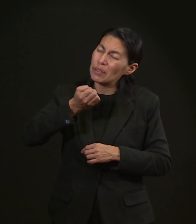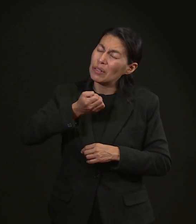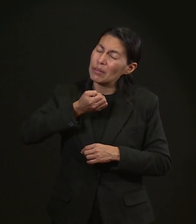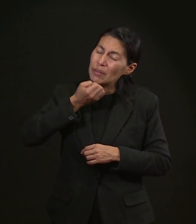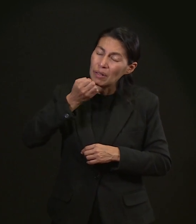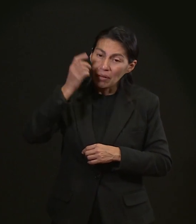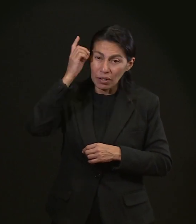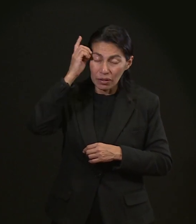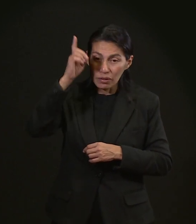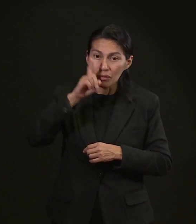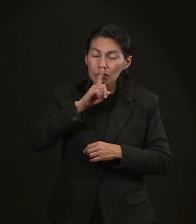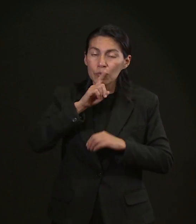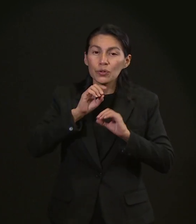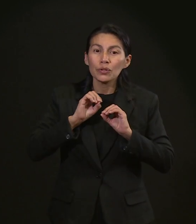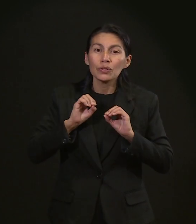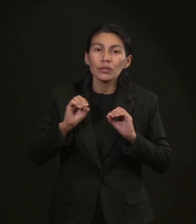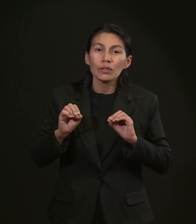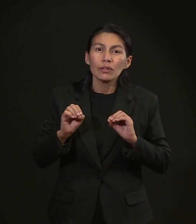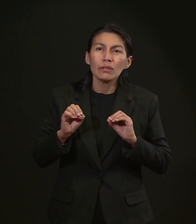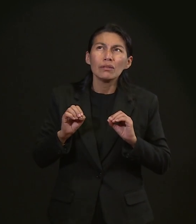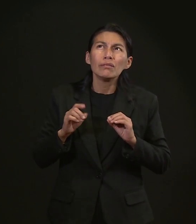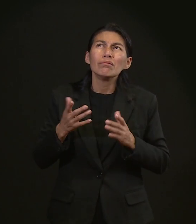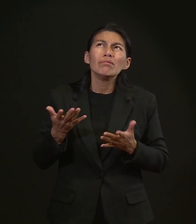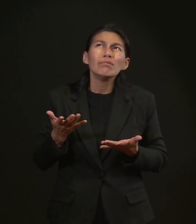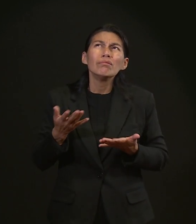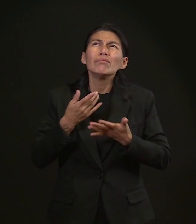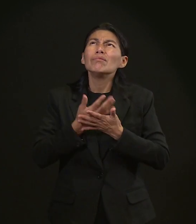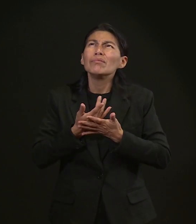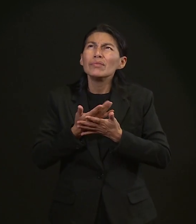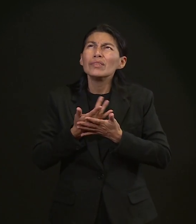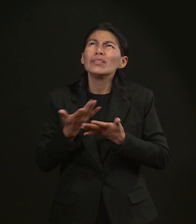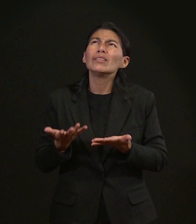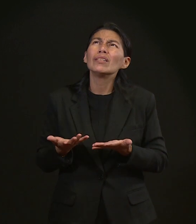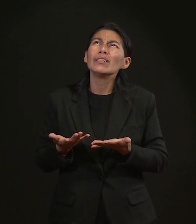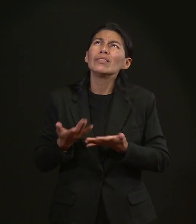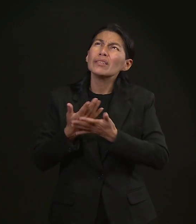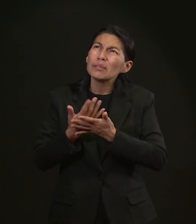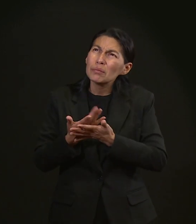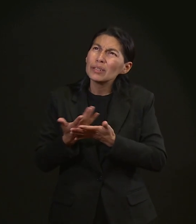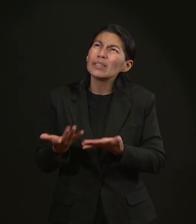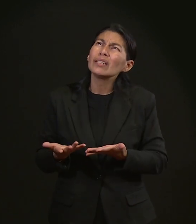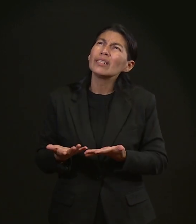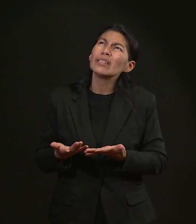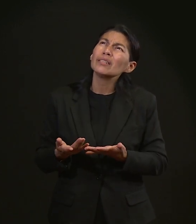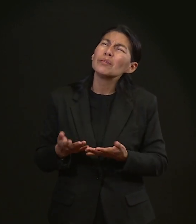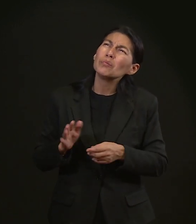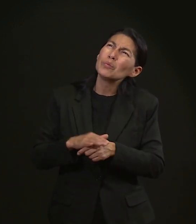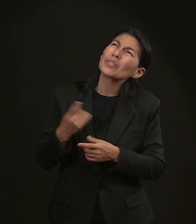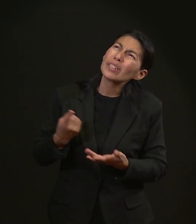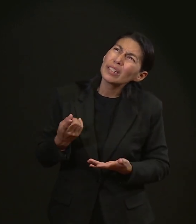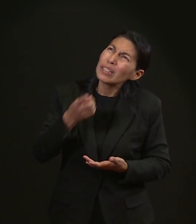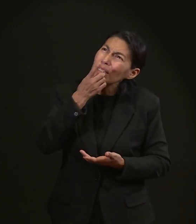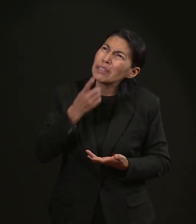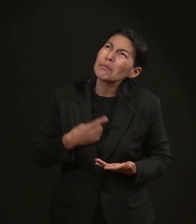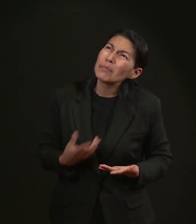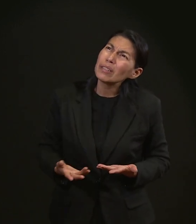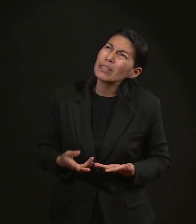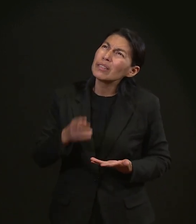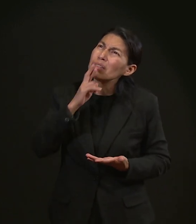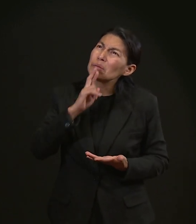dios guardaba silencio y yo decía esperas demasiado y sigue barajando y esperas mucho